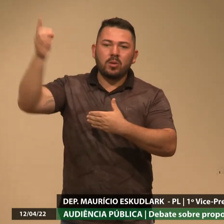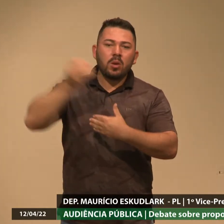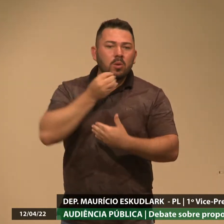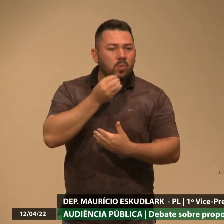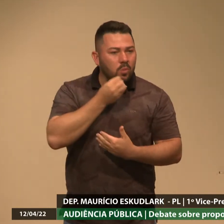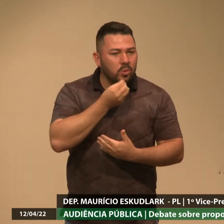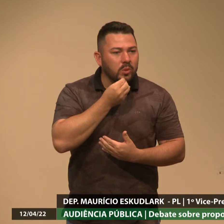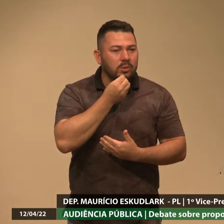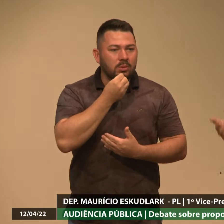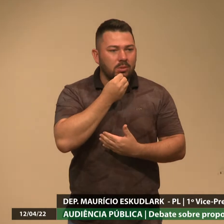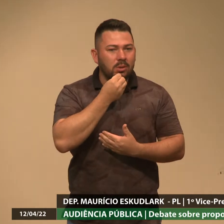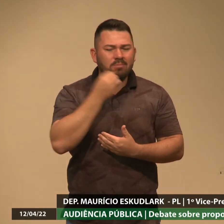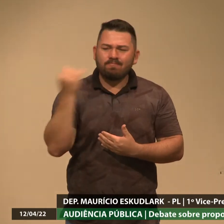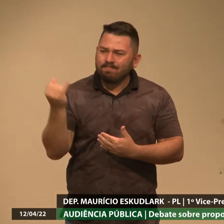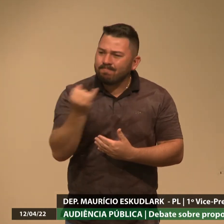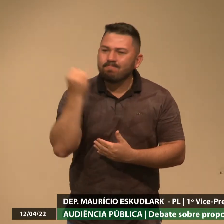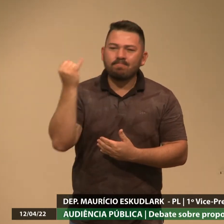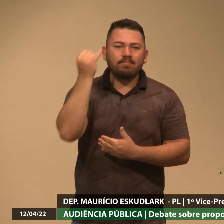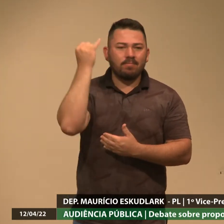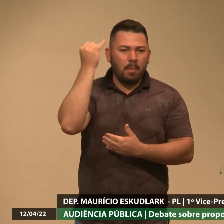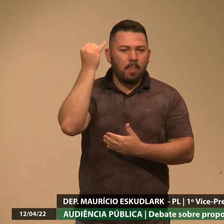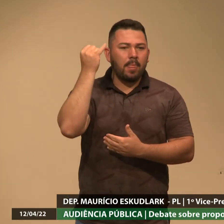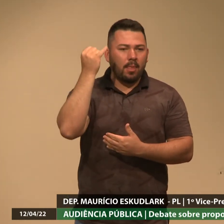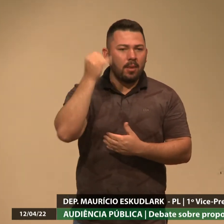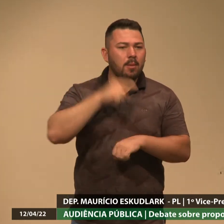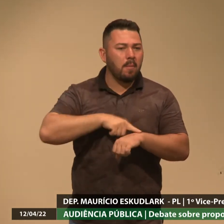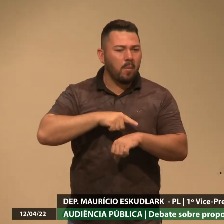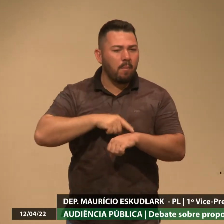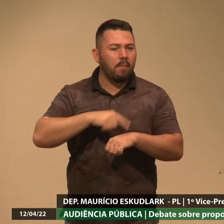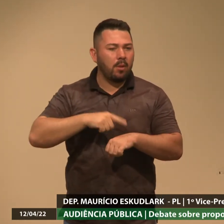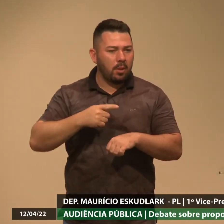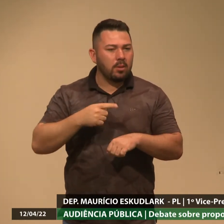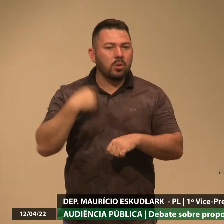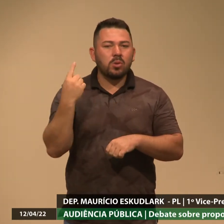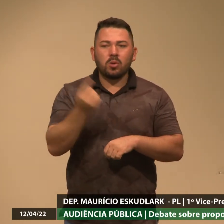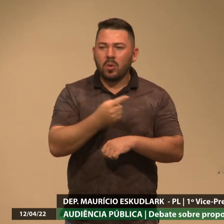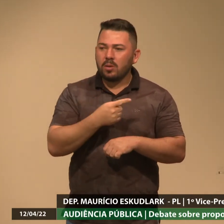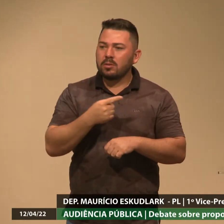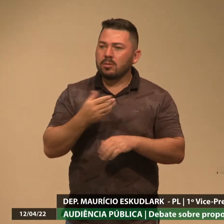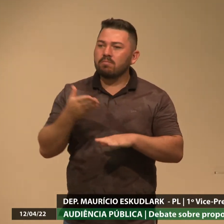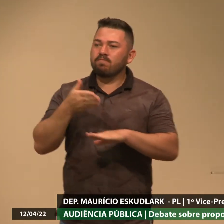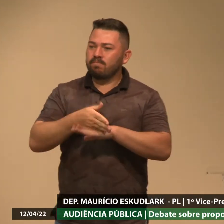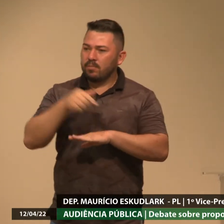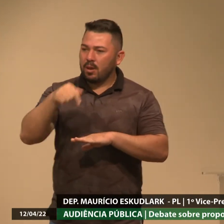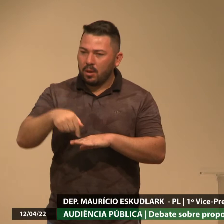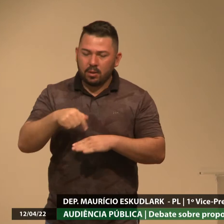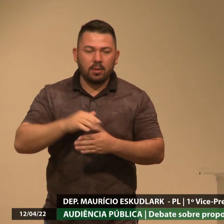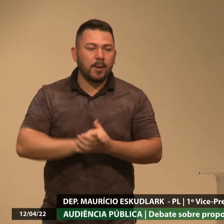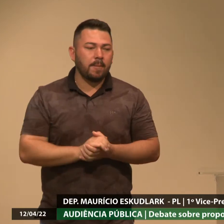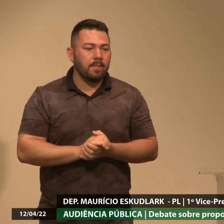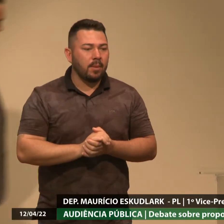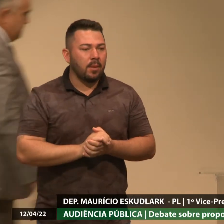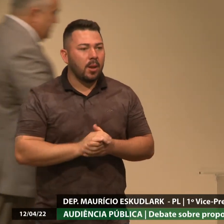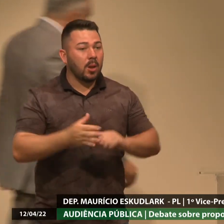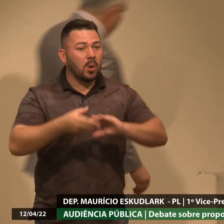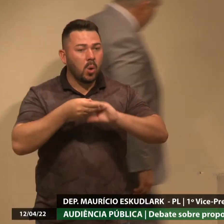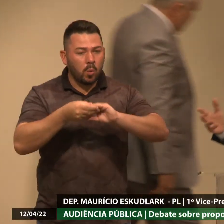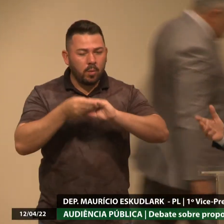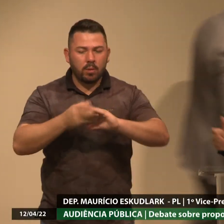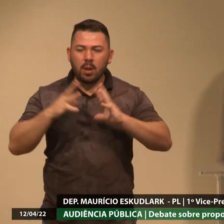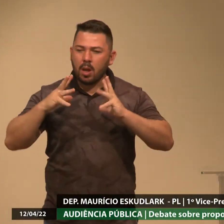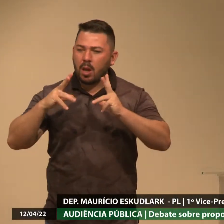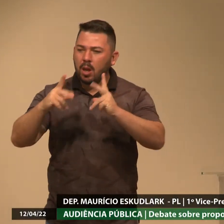oportunidade importante momento a gente estar aqui saudar todos os